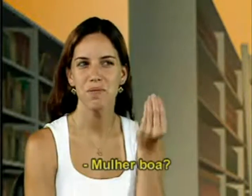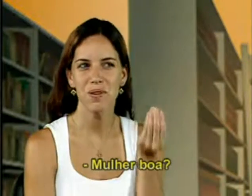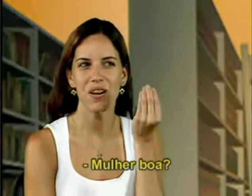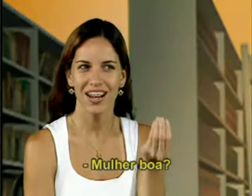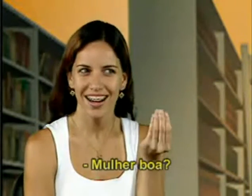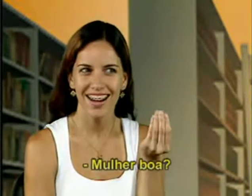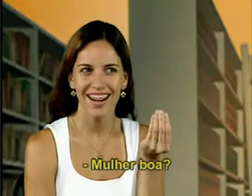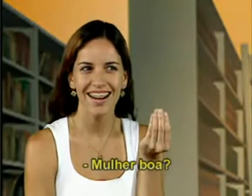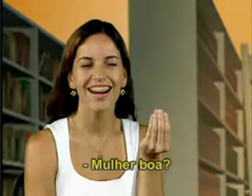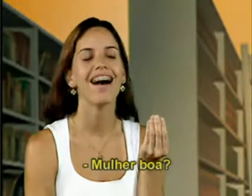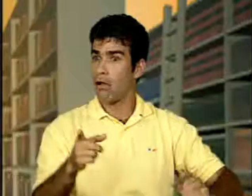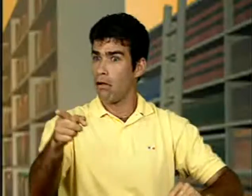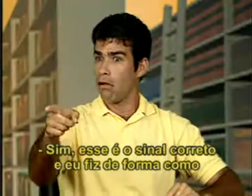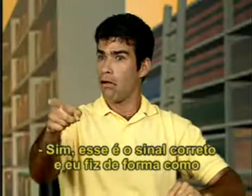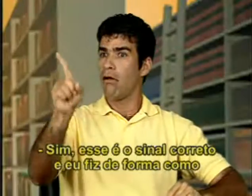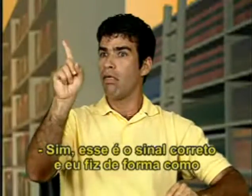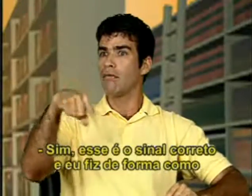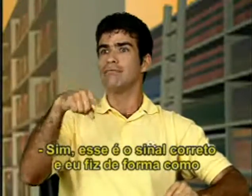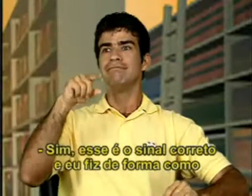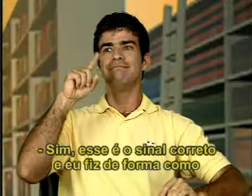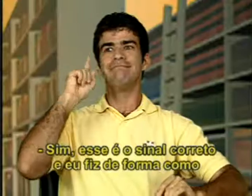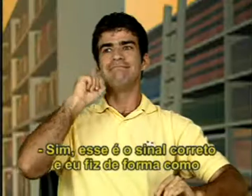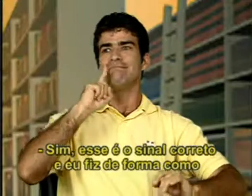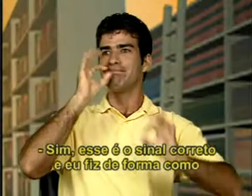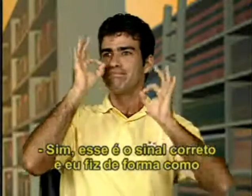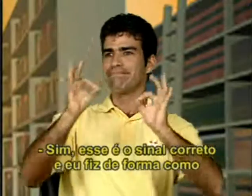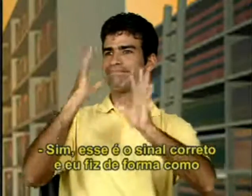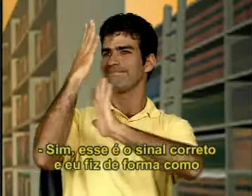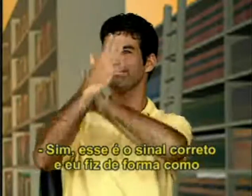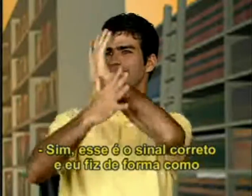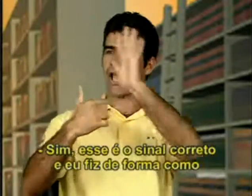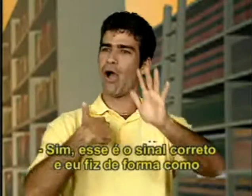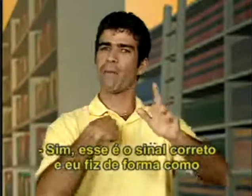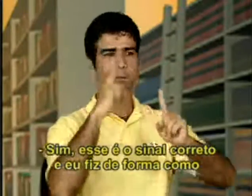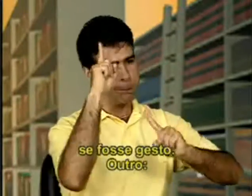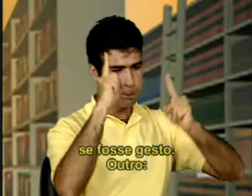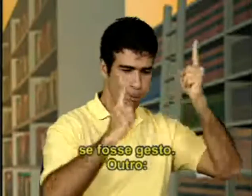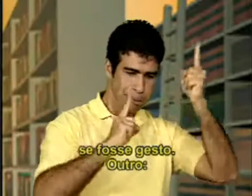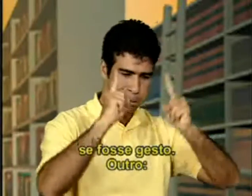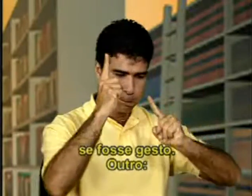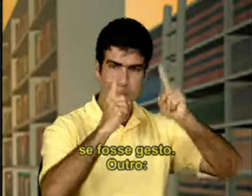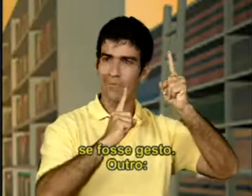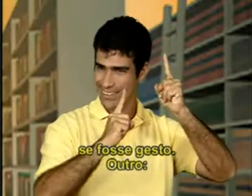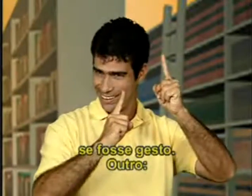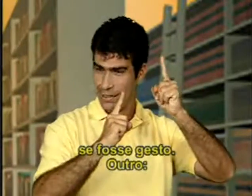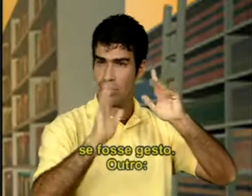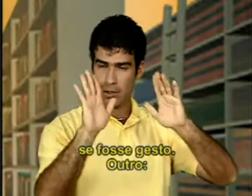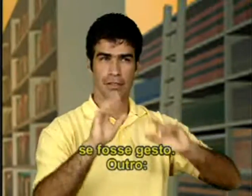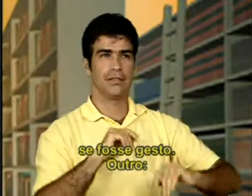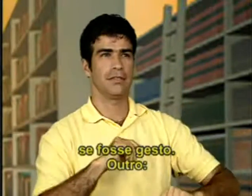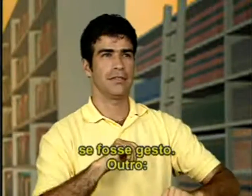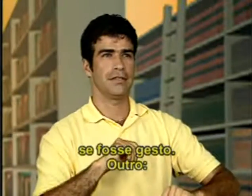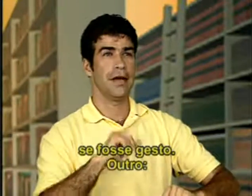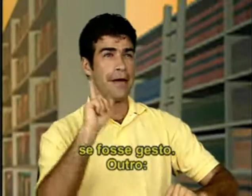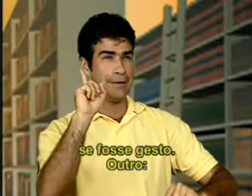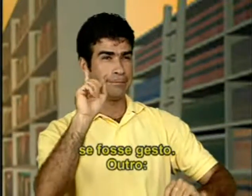Mulher boa? Sim, esse é o sinal correto e eu fiz de forma como se fosse gesto. Outro.